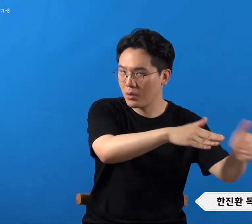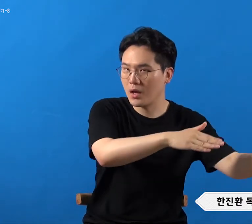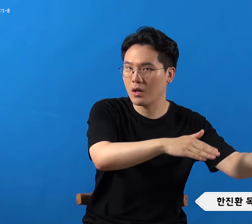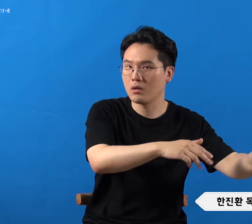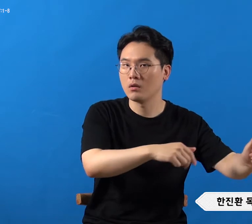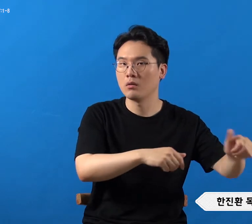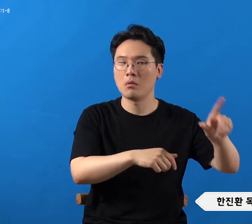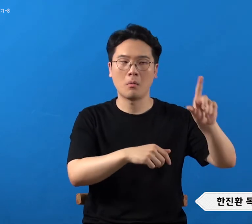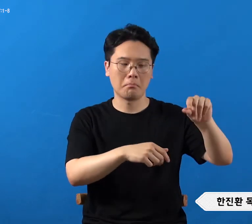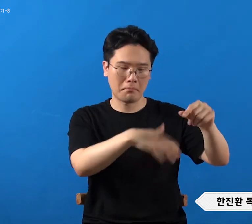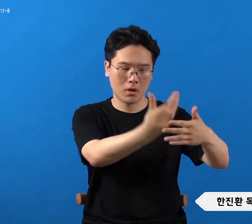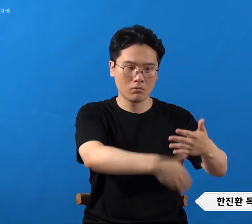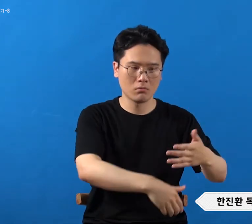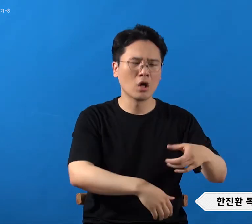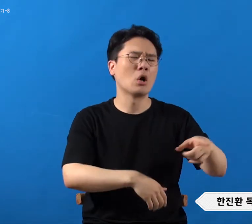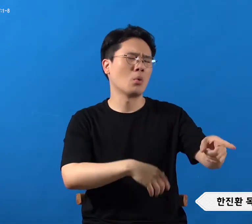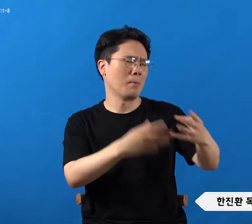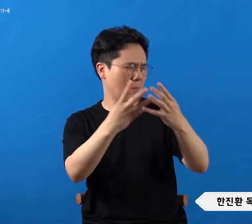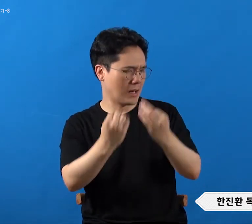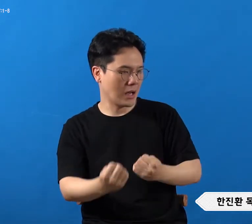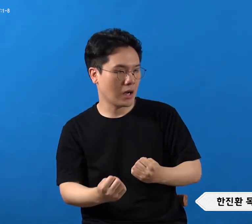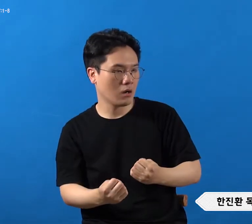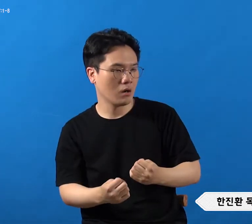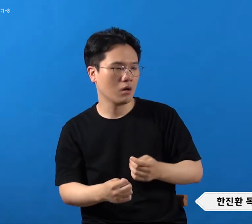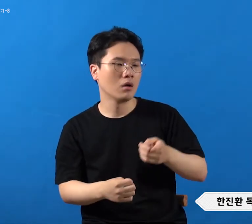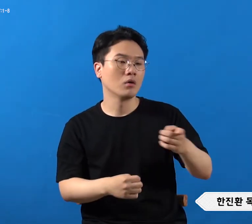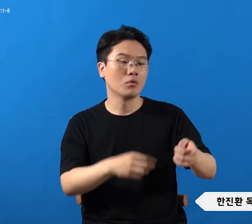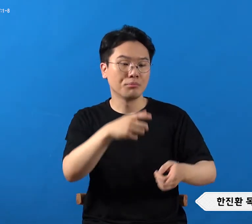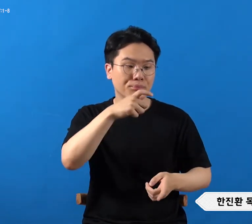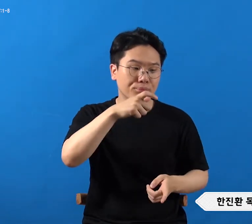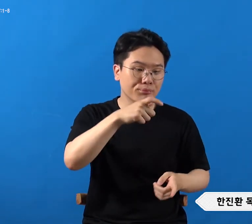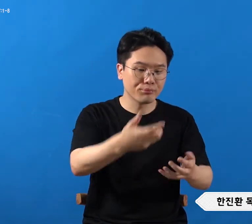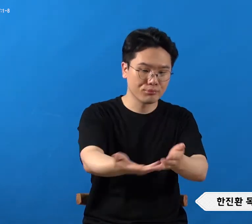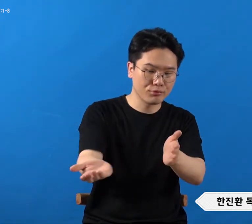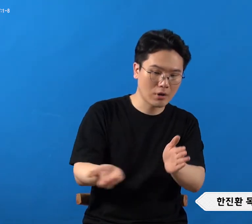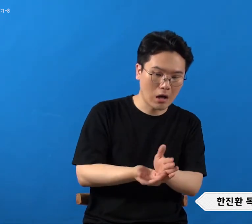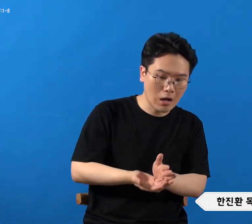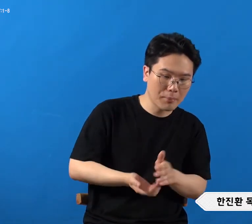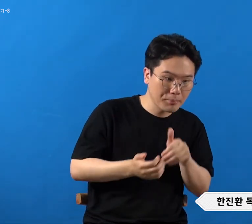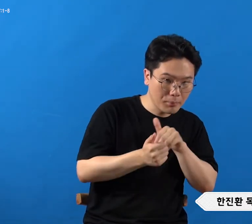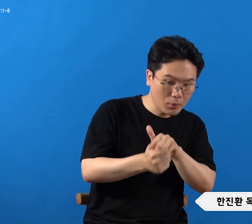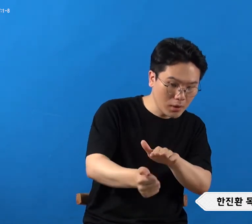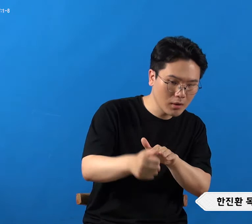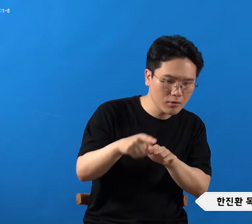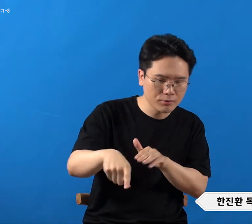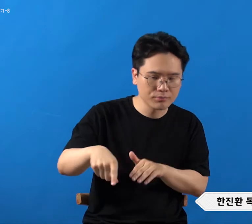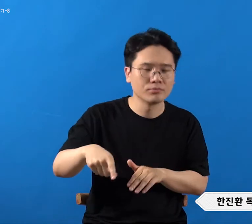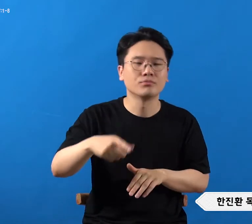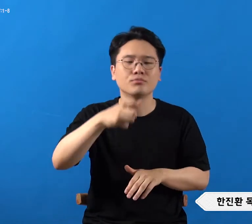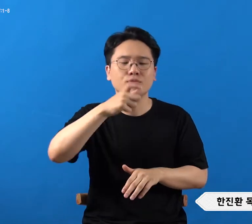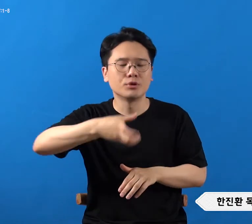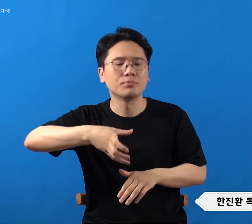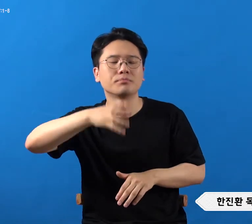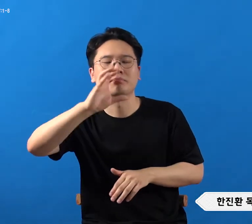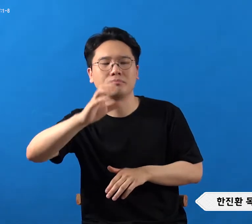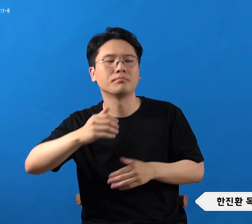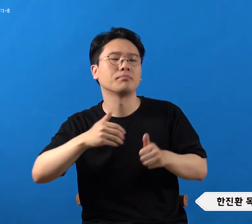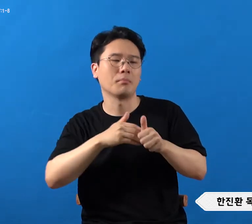많다. 사람들을, 군사들을 물가로 보내서 물을 마시게 하라고 하십니다.